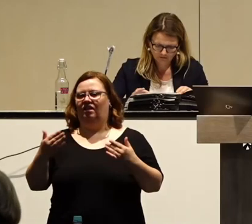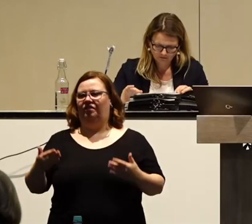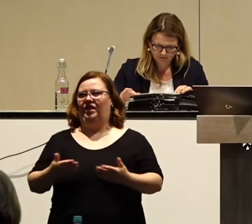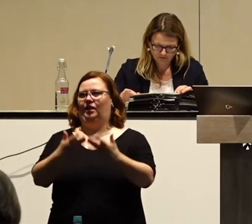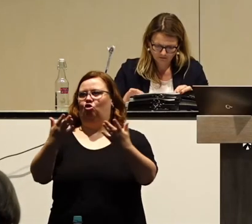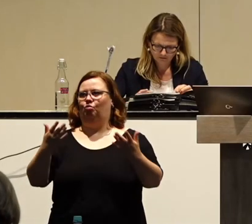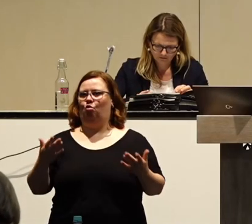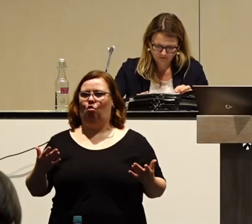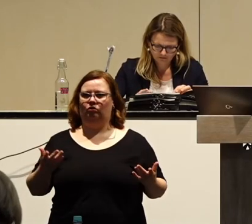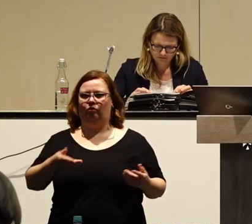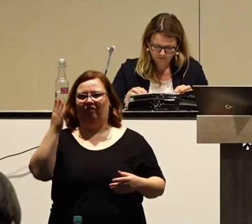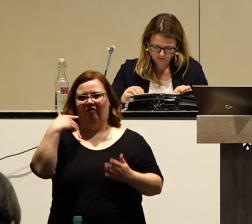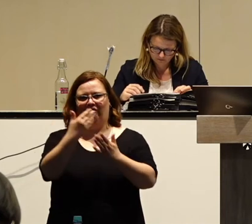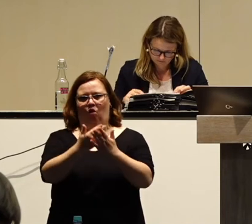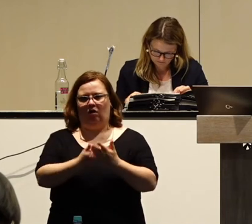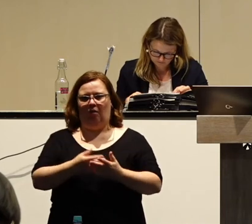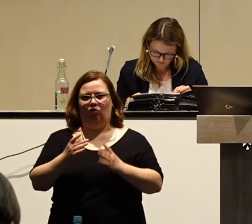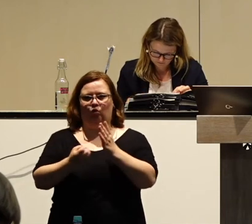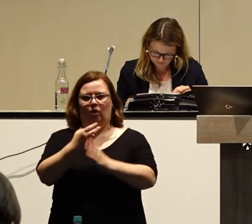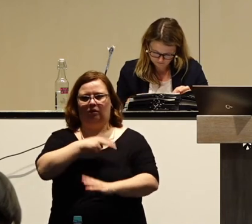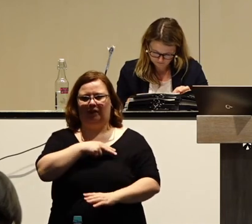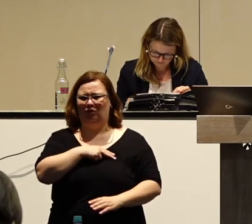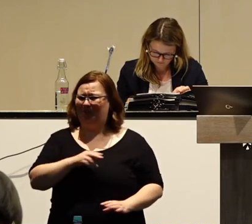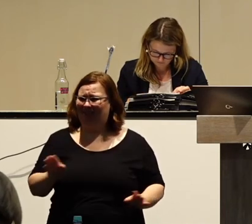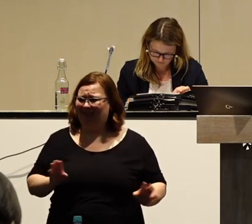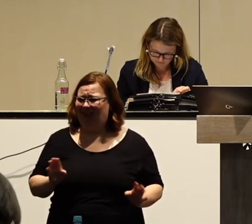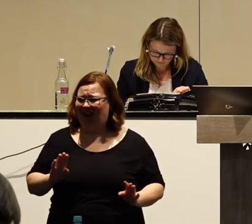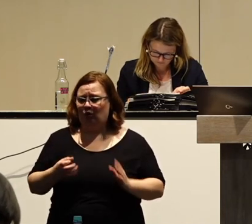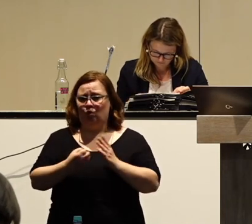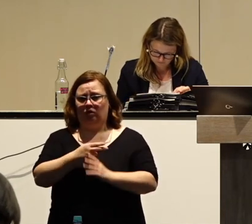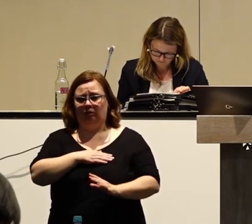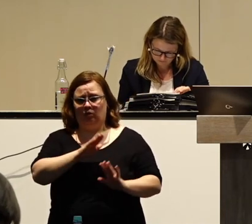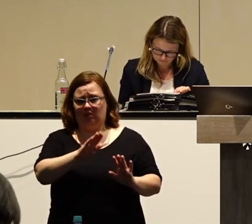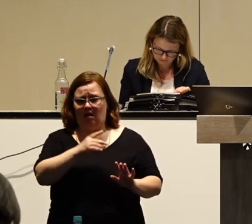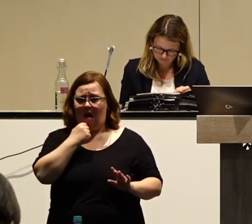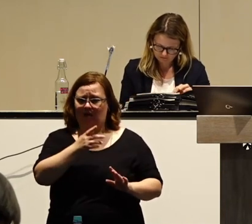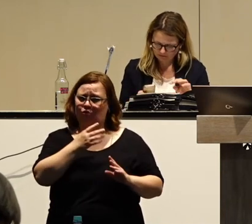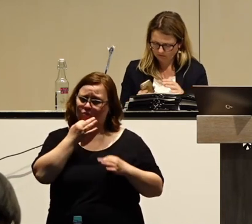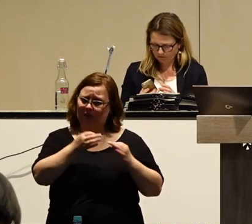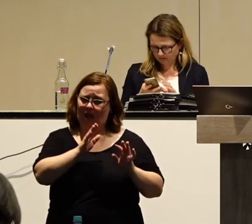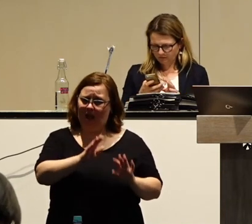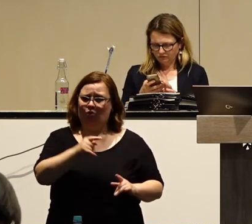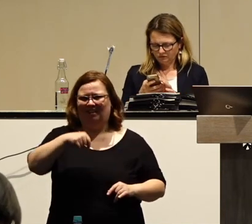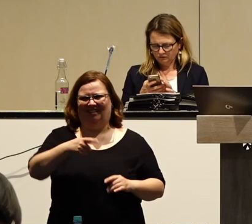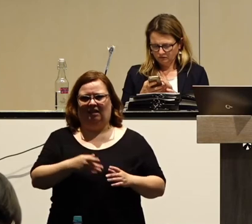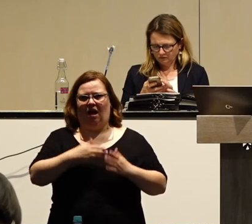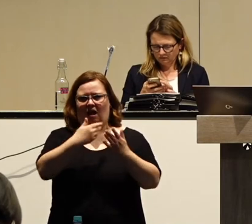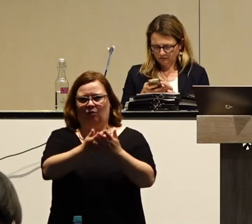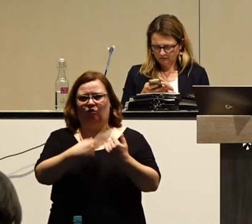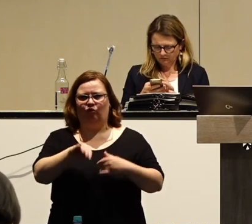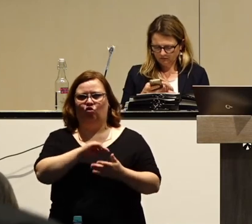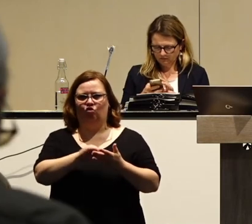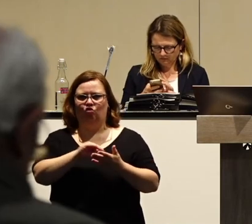Widersprüche zu den Vorgaben des Kultusministeriums. Nein, das Kultusministerium weist ausdrücklich darauf hin, auch in diesen Angeboten, die die